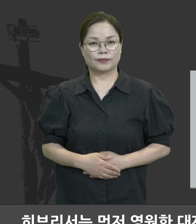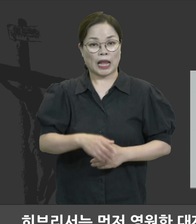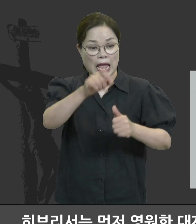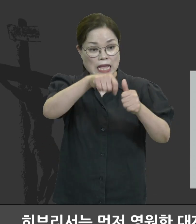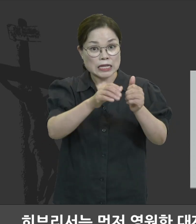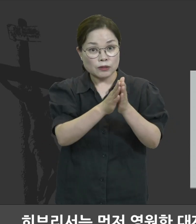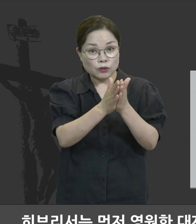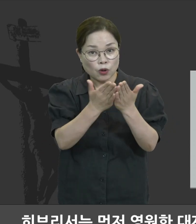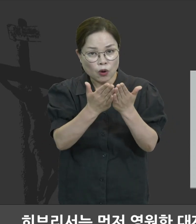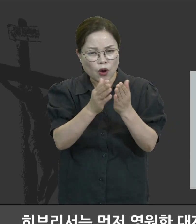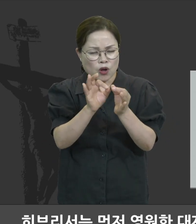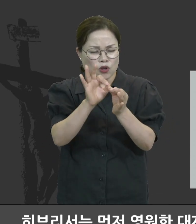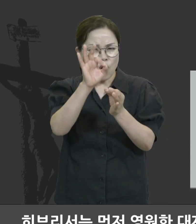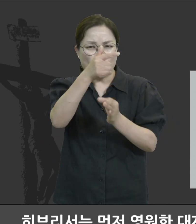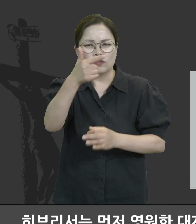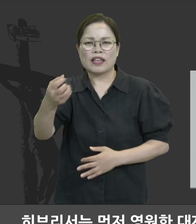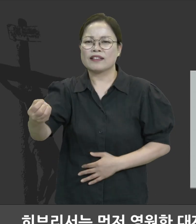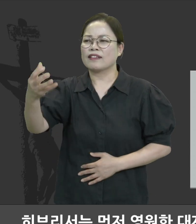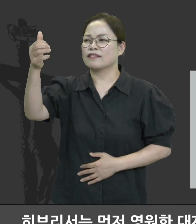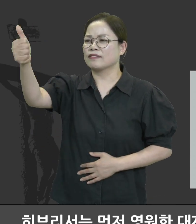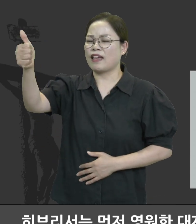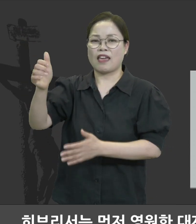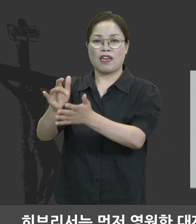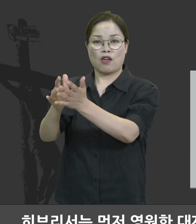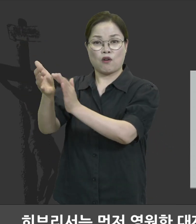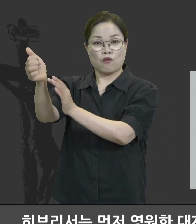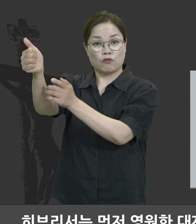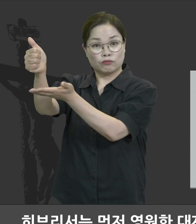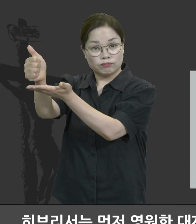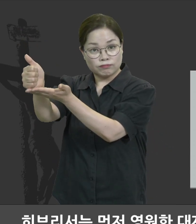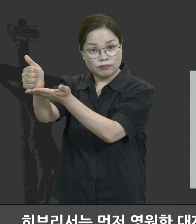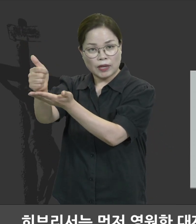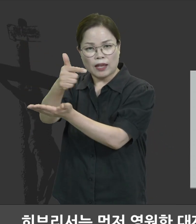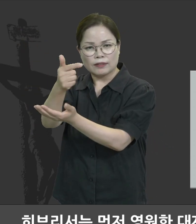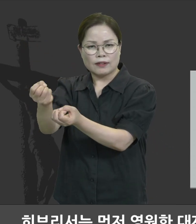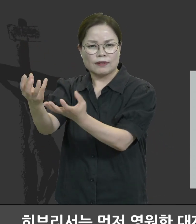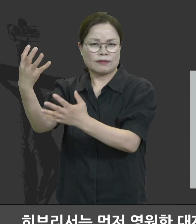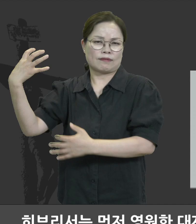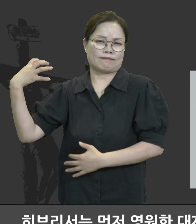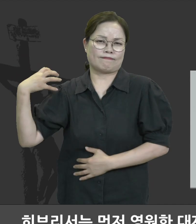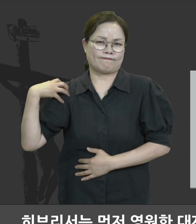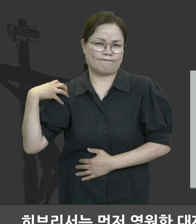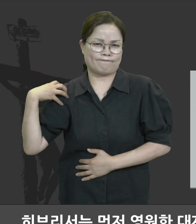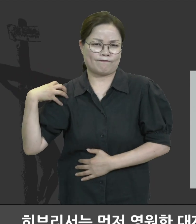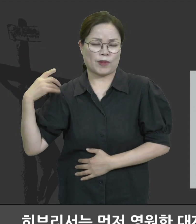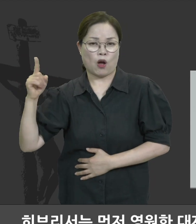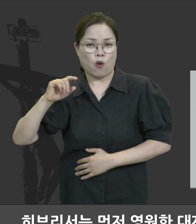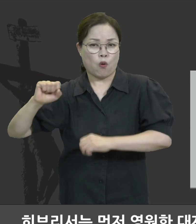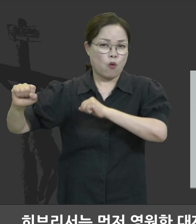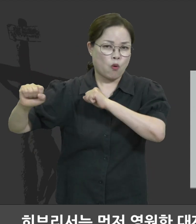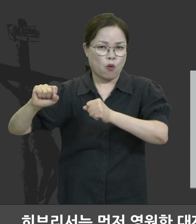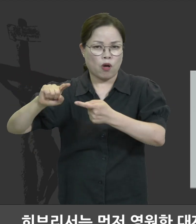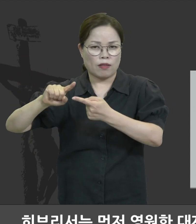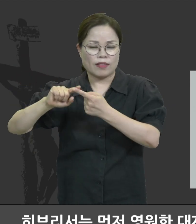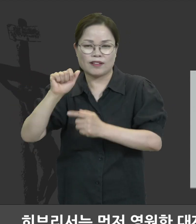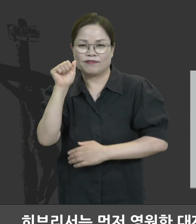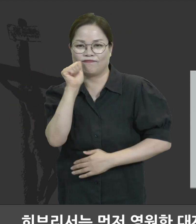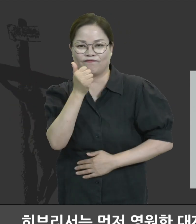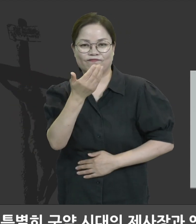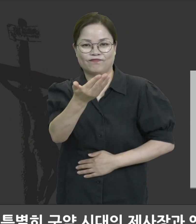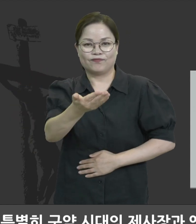히브리서는 먼저 영원한 대제사장이신 예수님께서 제사장의 직분으로 어떤 사역을 행하셨는지